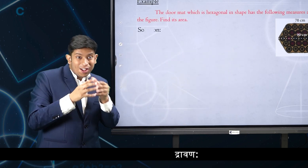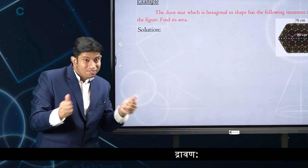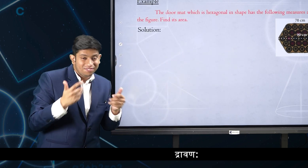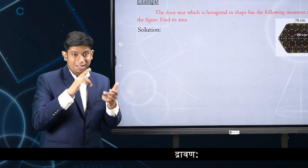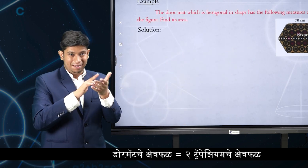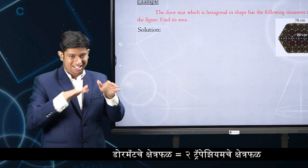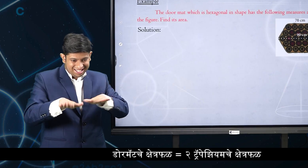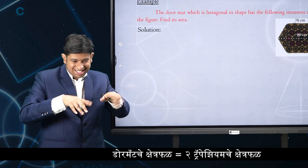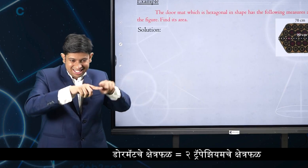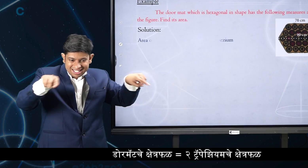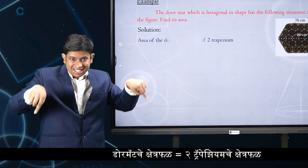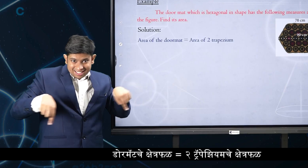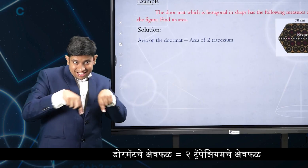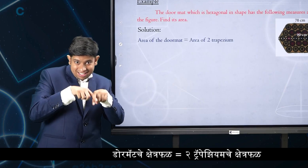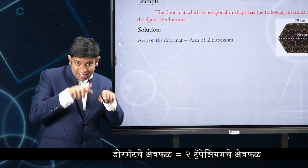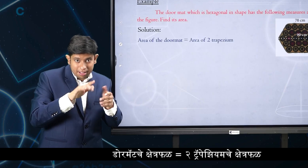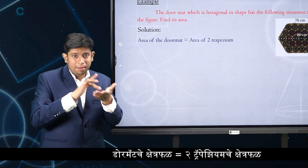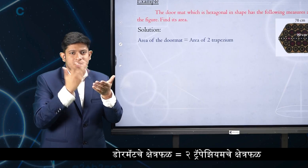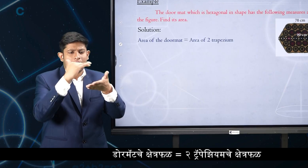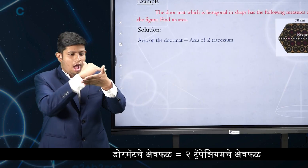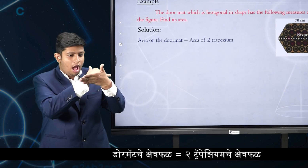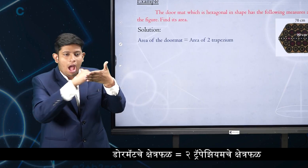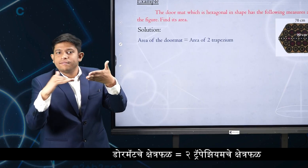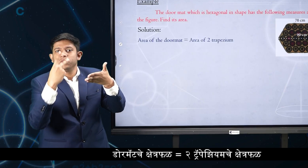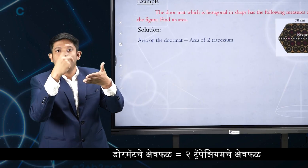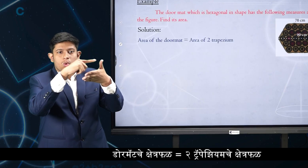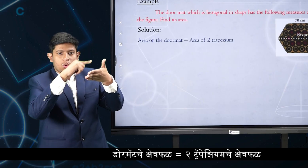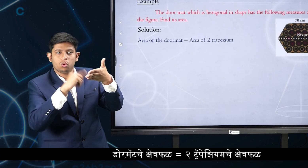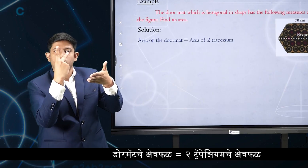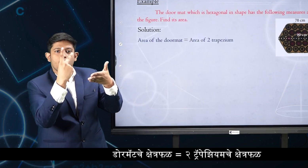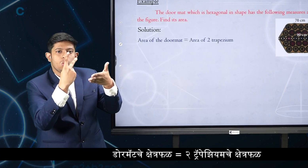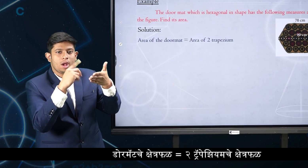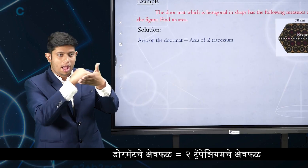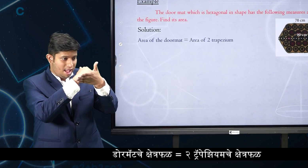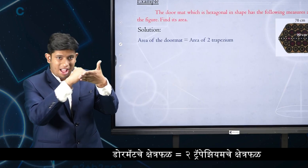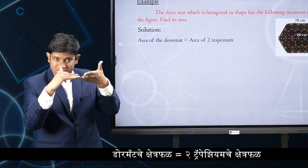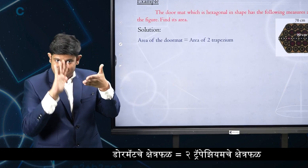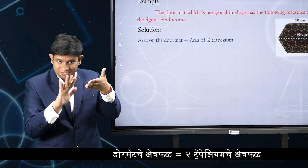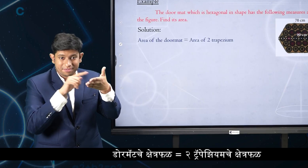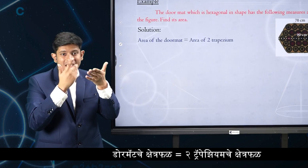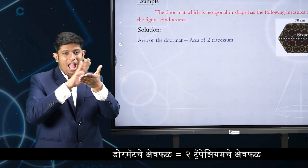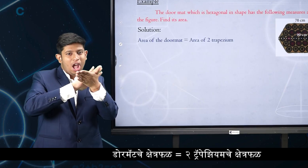द्रावण डोरमॅट क्षेत्रफळ इज इक्वल टू 2 ट्रॅपेझियम क्षेत्रफळ.